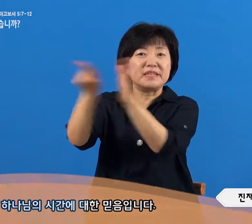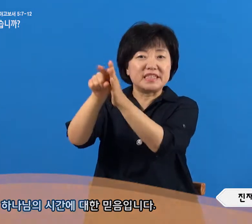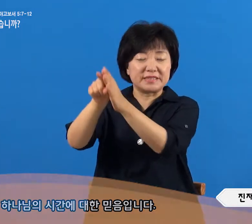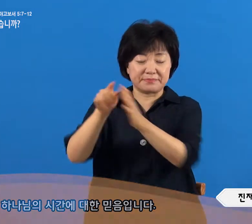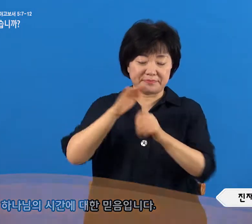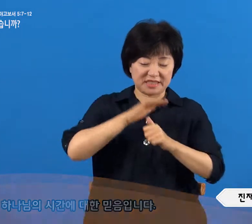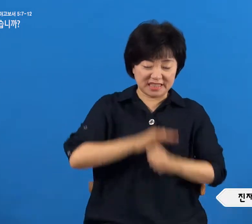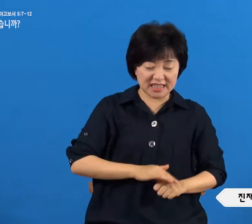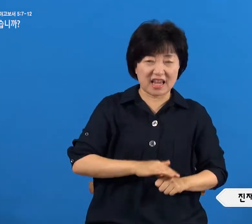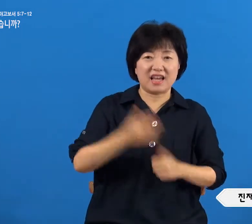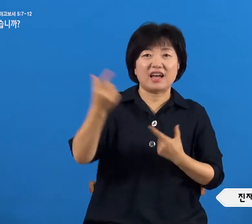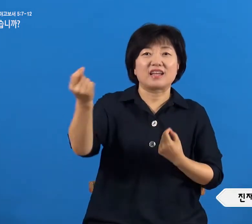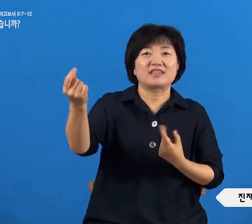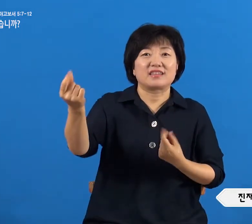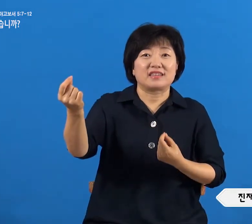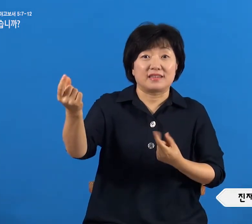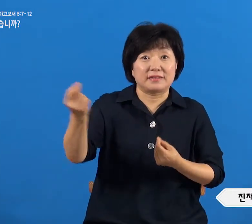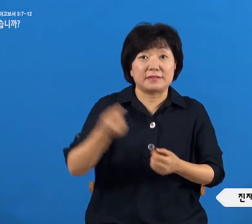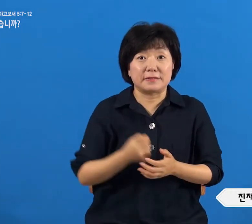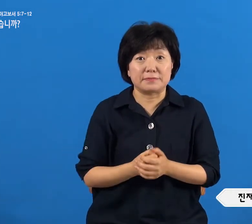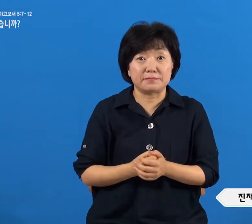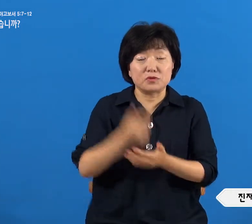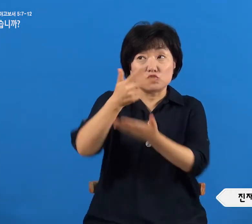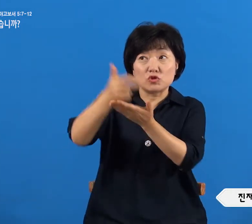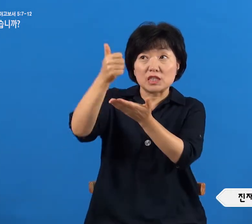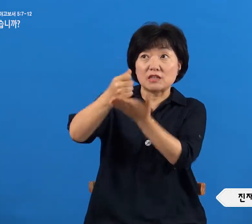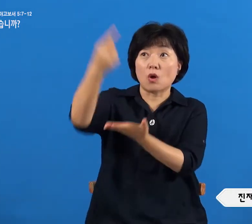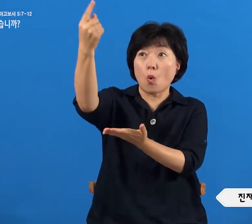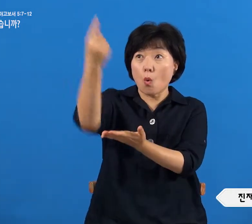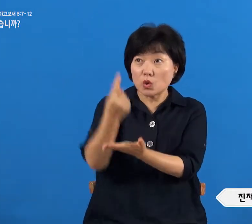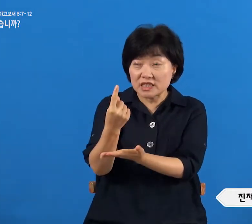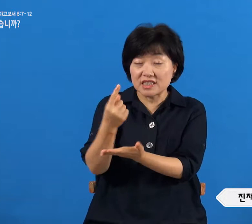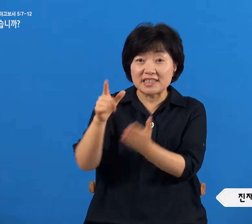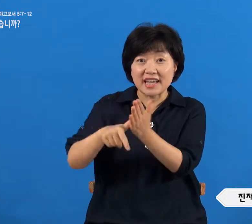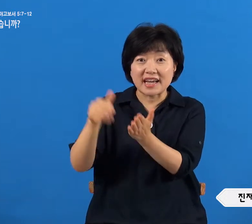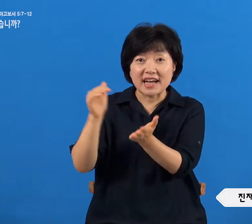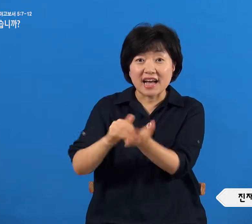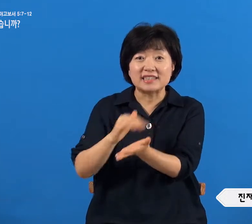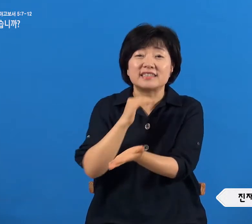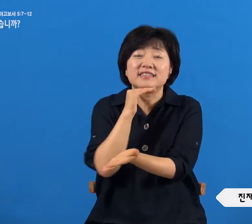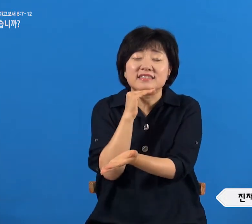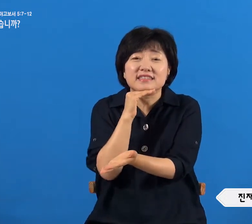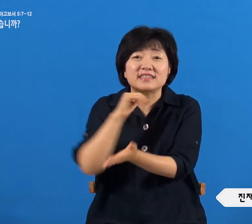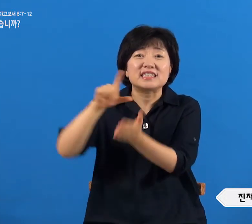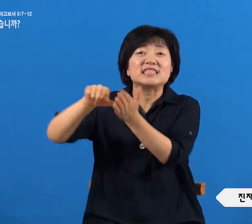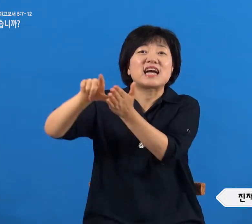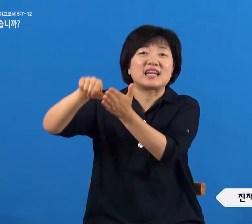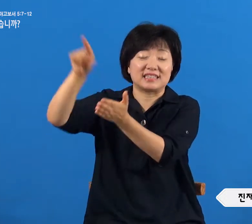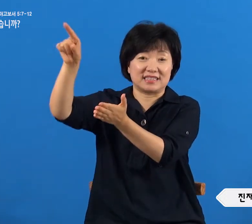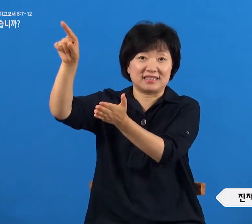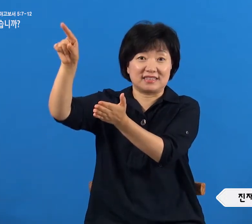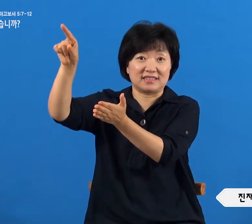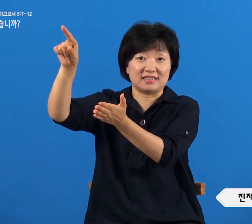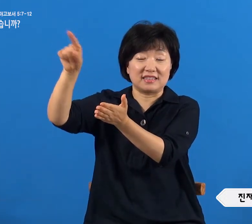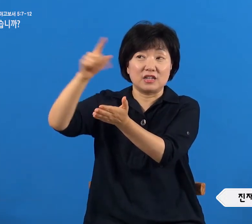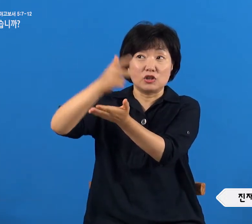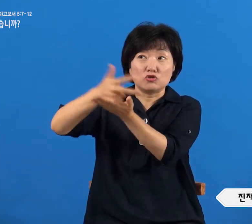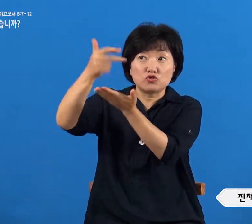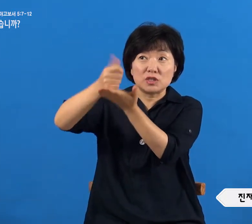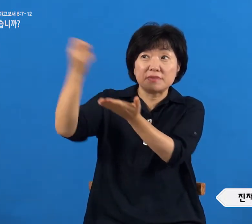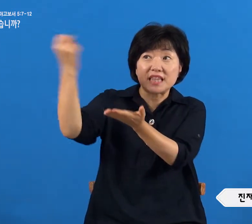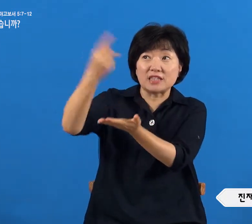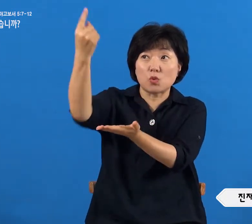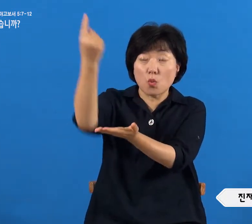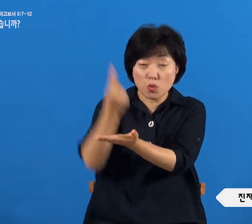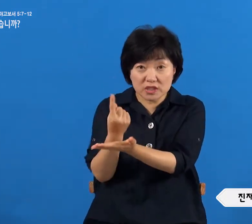주께서 강림하시기까지 하나님의 시간을 말씀합니다. 주의 강림은 첫 번째로 주님의 다시 오시는